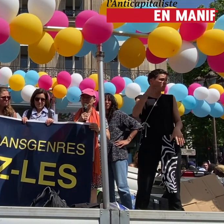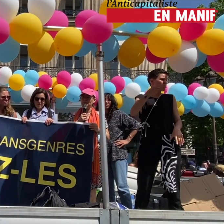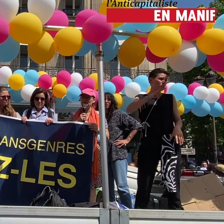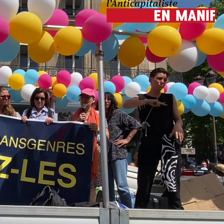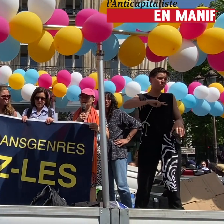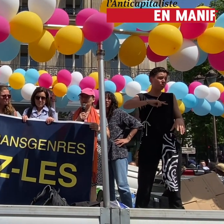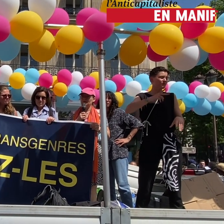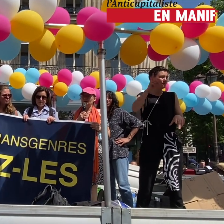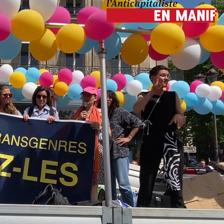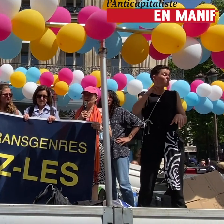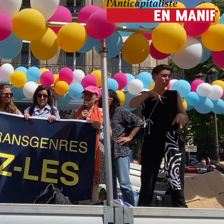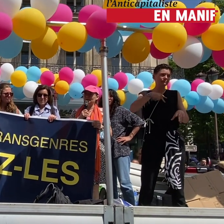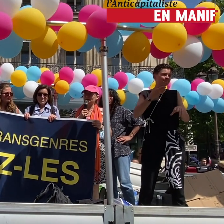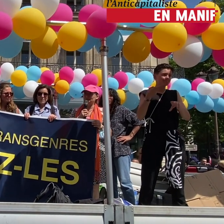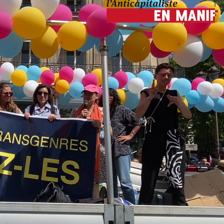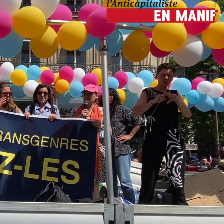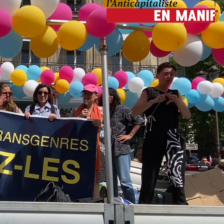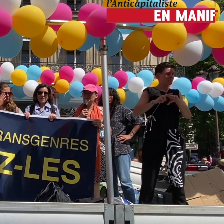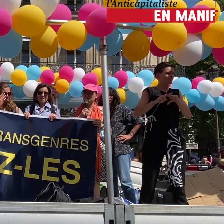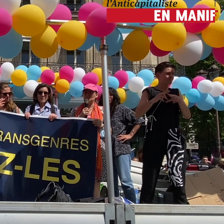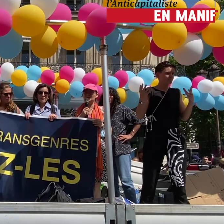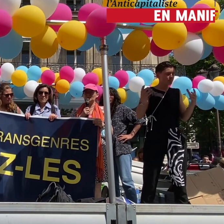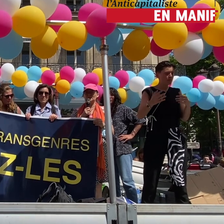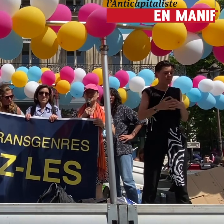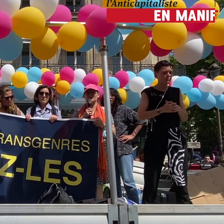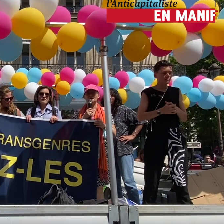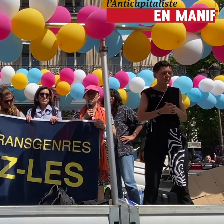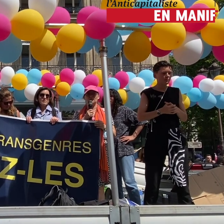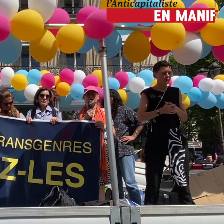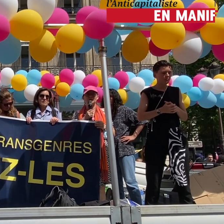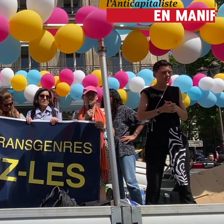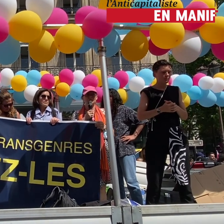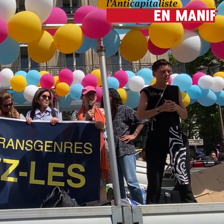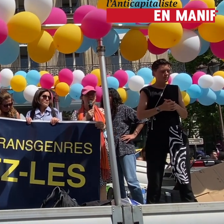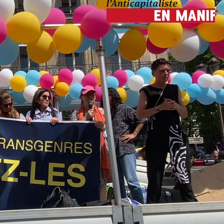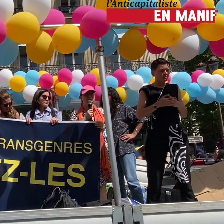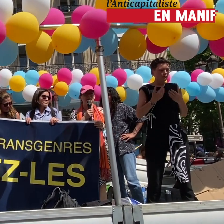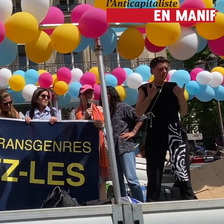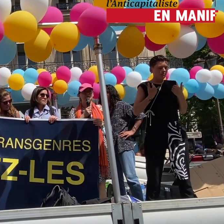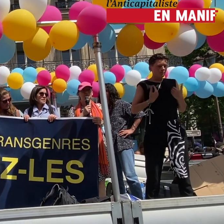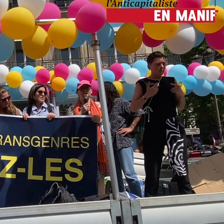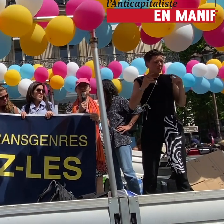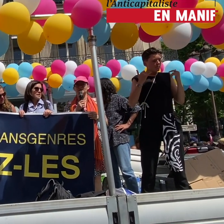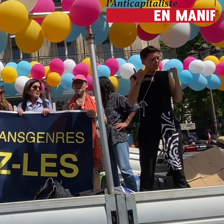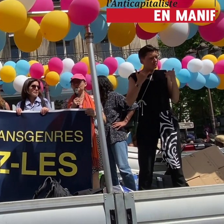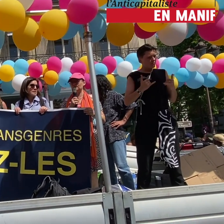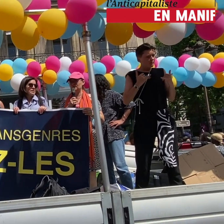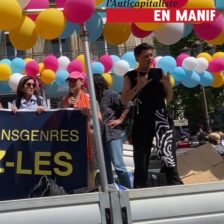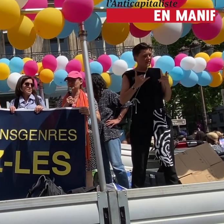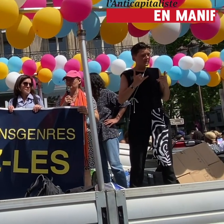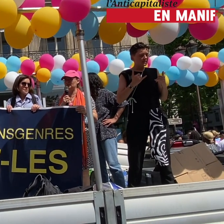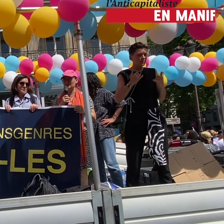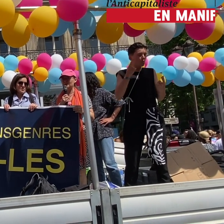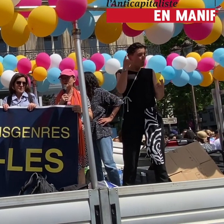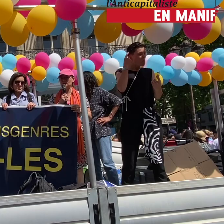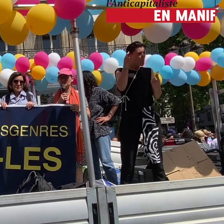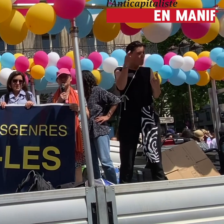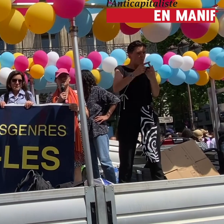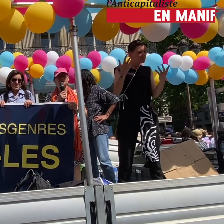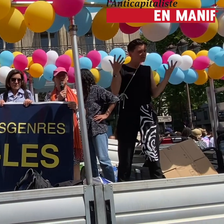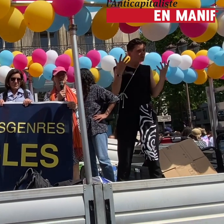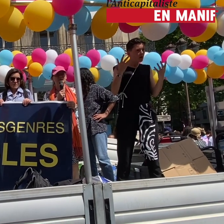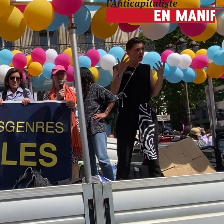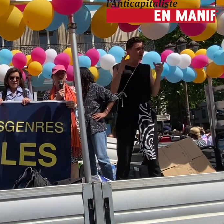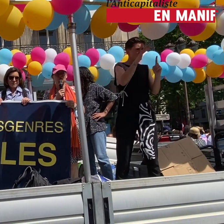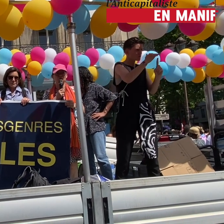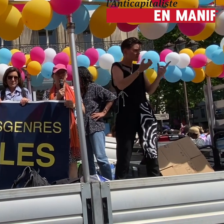faire. Être ici, c'est aussi un moyen de lui dire, de vous dire, de dire à la société,